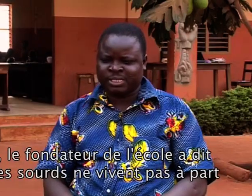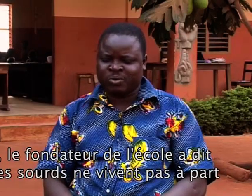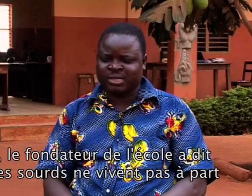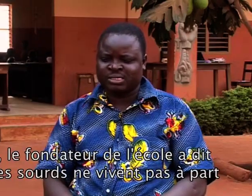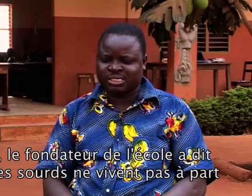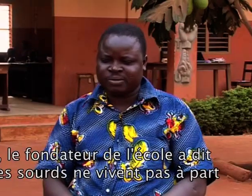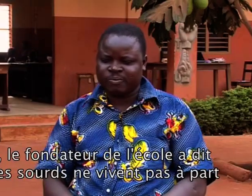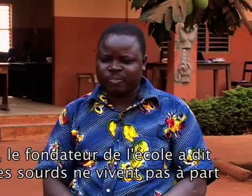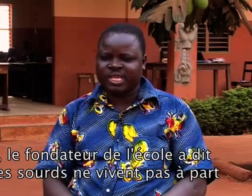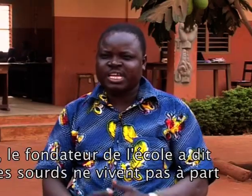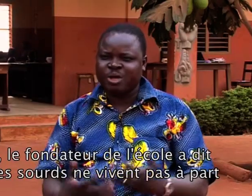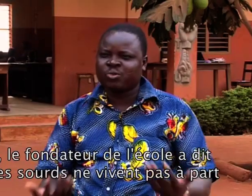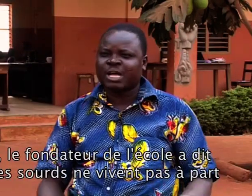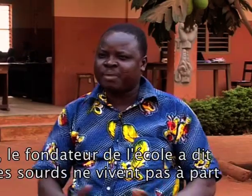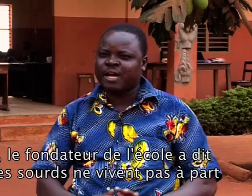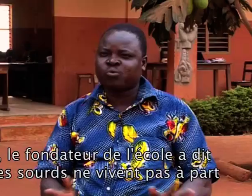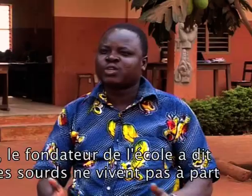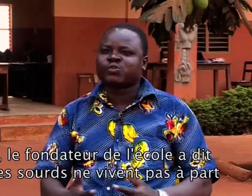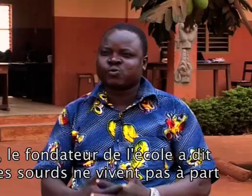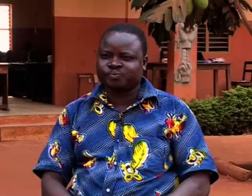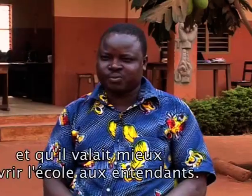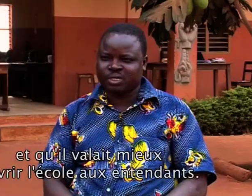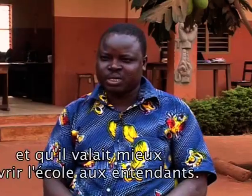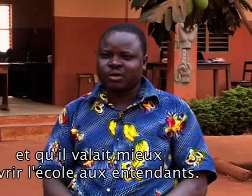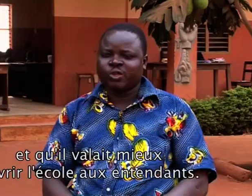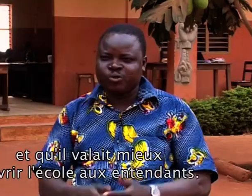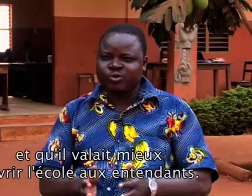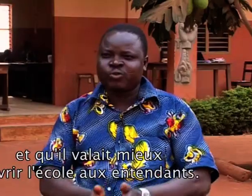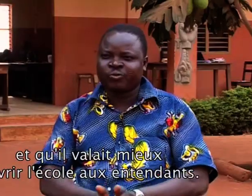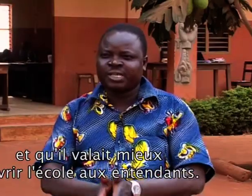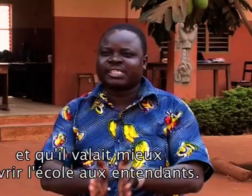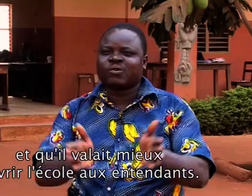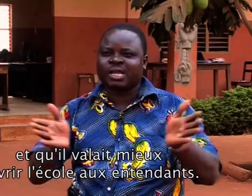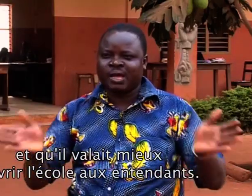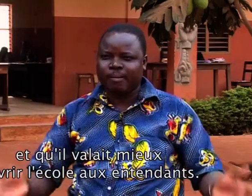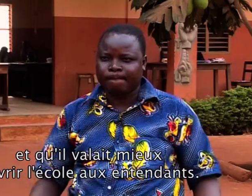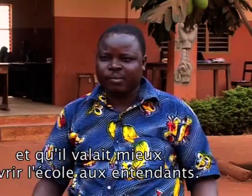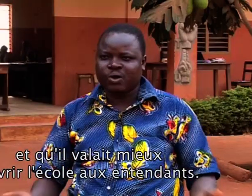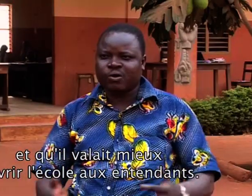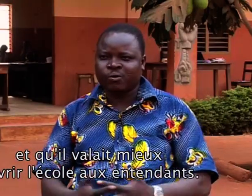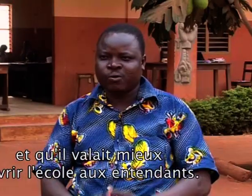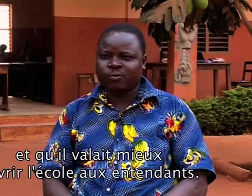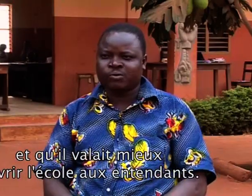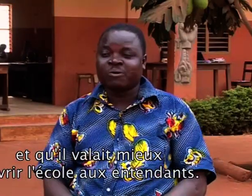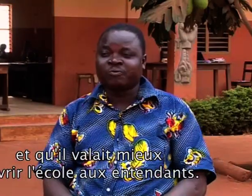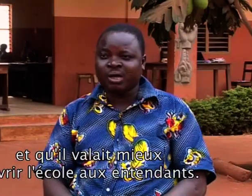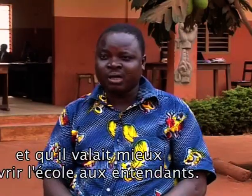Secon, a dit qu'il n'y a pas un monde à part pour les sourds. Donc, il vaut mieux ouvrir cette école-là aux enfants